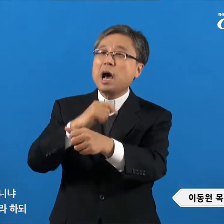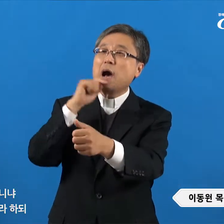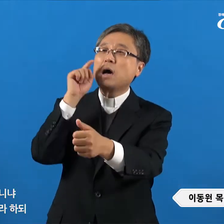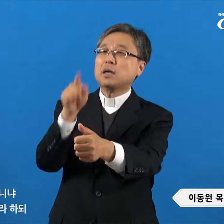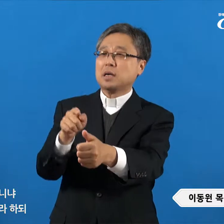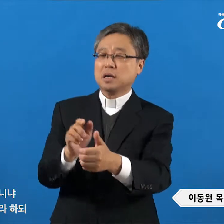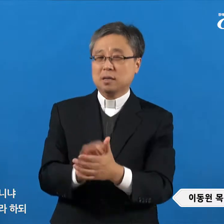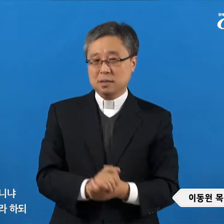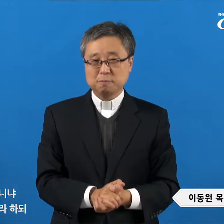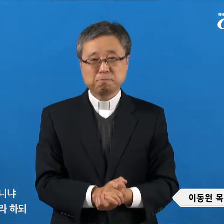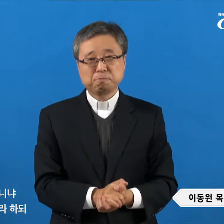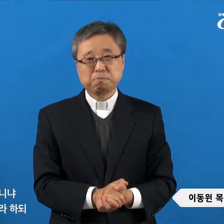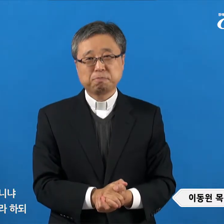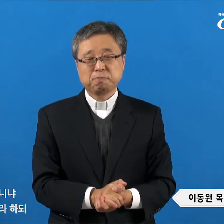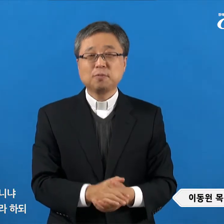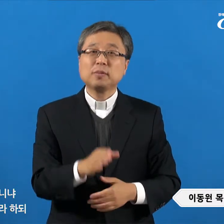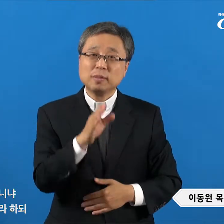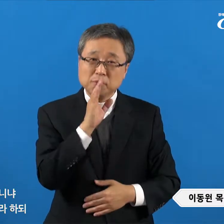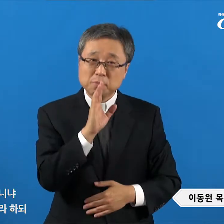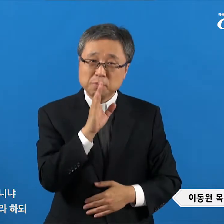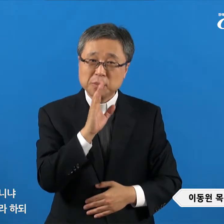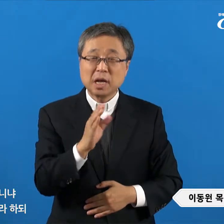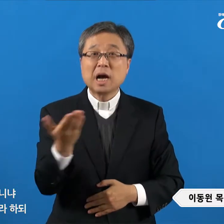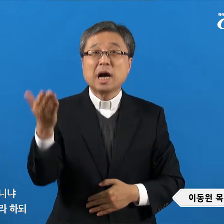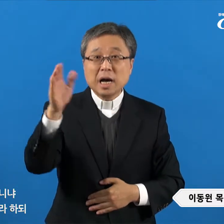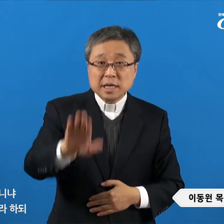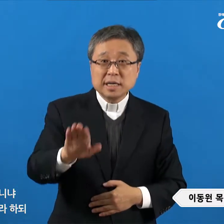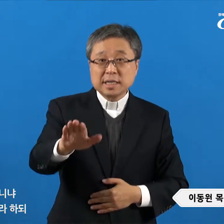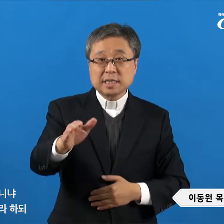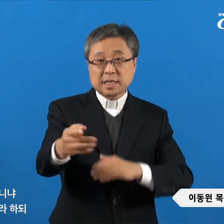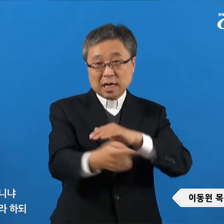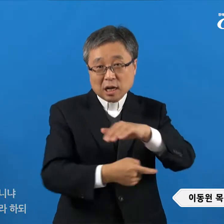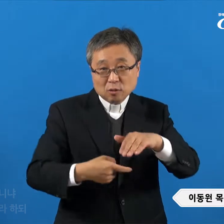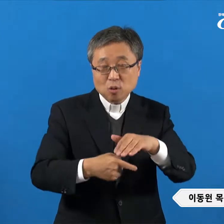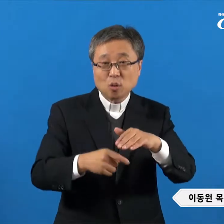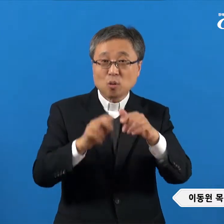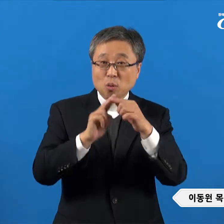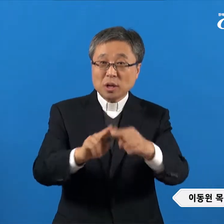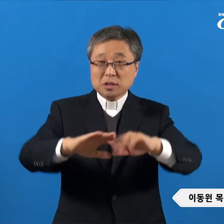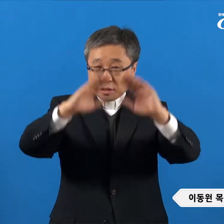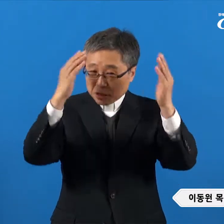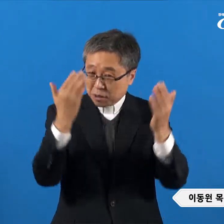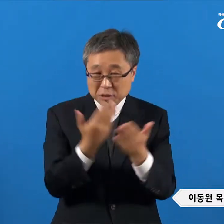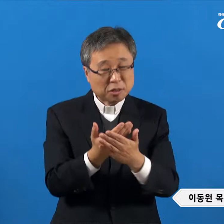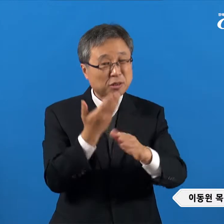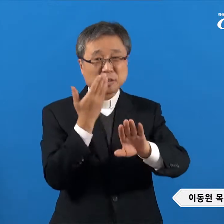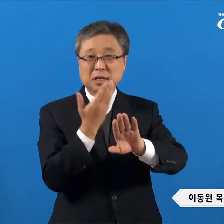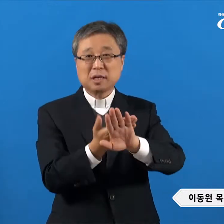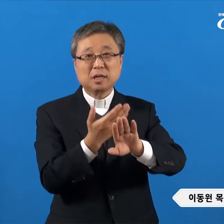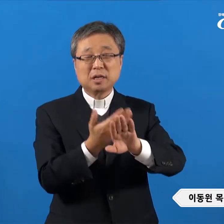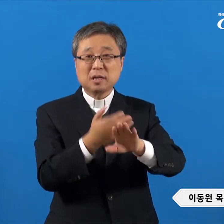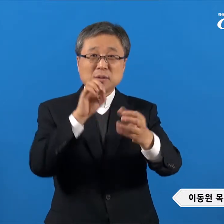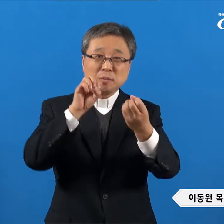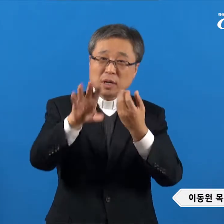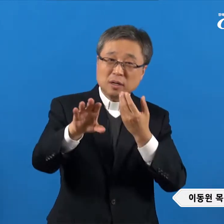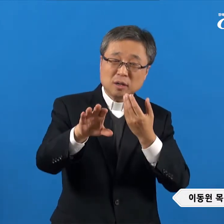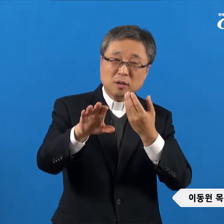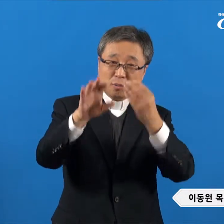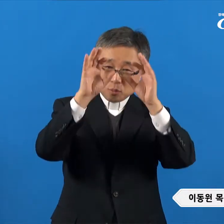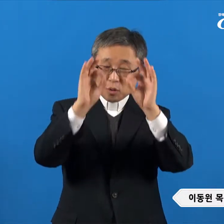구원하라. 네. 하지만 이 강도와 전혀 다른 반응을 보였던 강도, 그